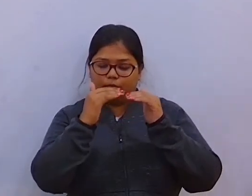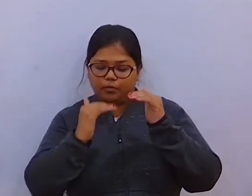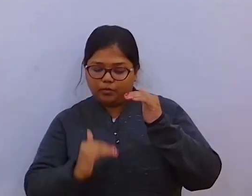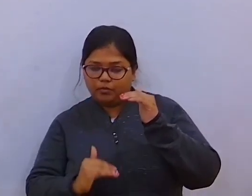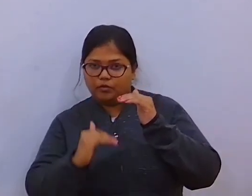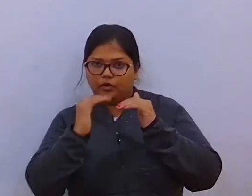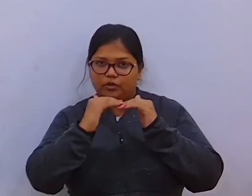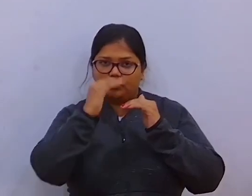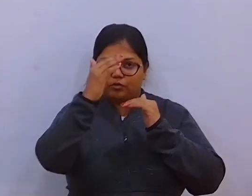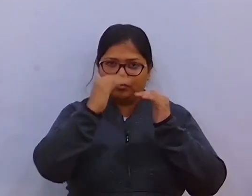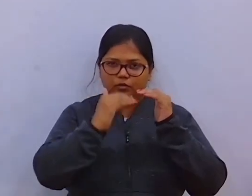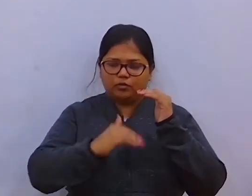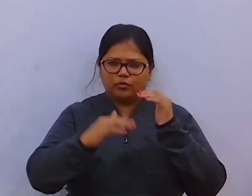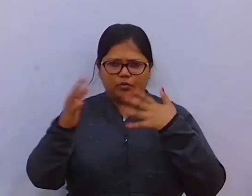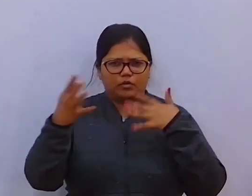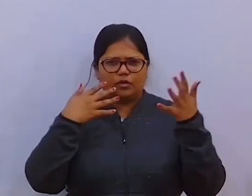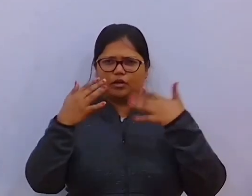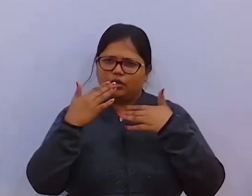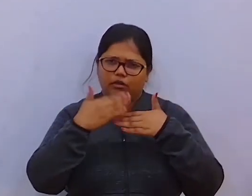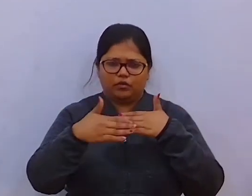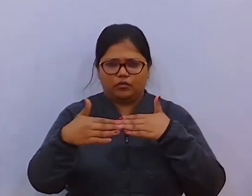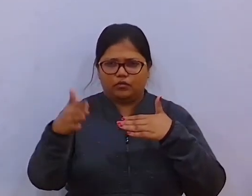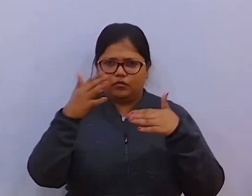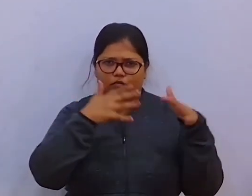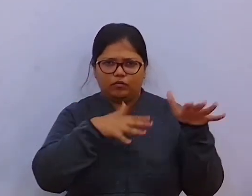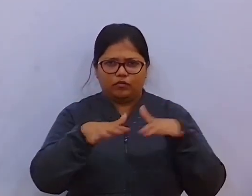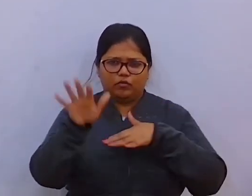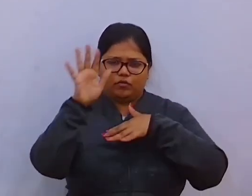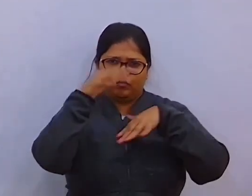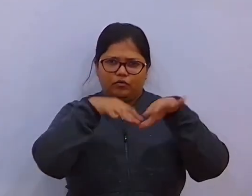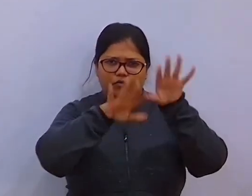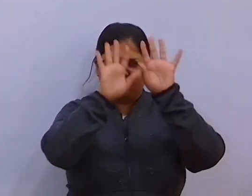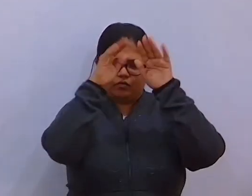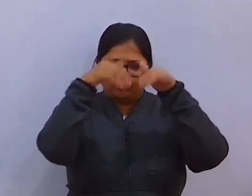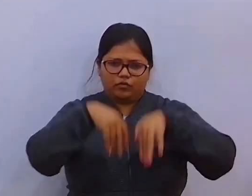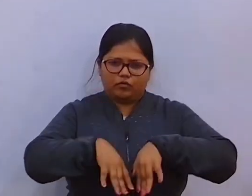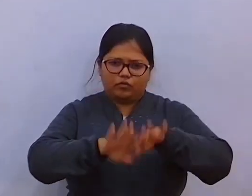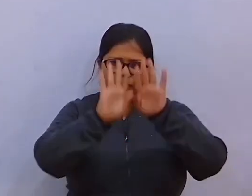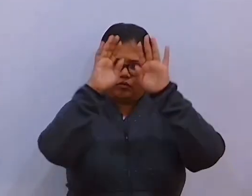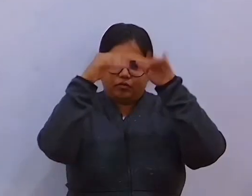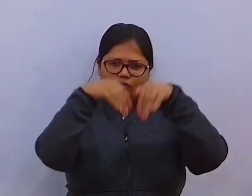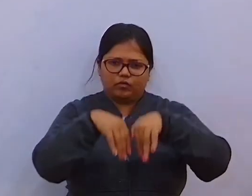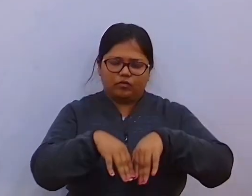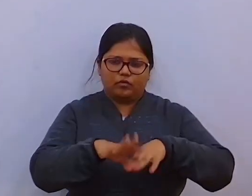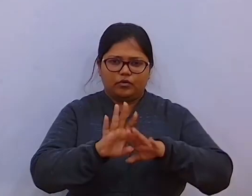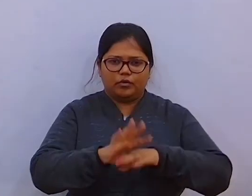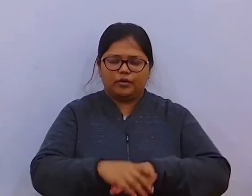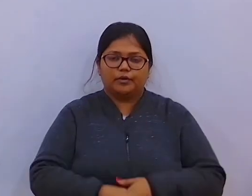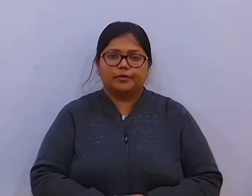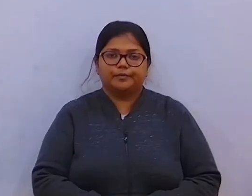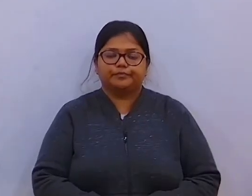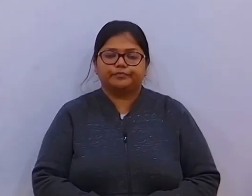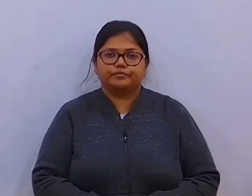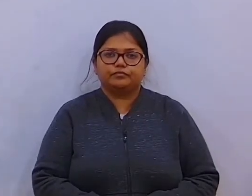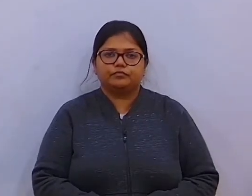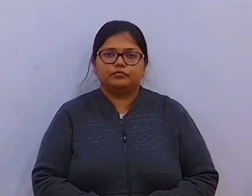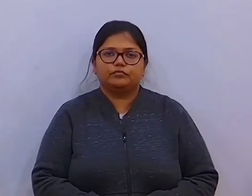रही है, तो अंतः अभिसरण क्षेत्र यहीं पर स्थापित होता है। ठीक, कैसे? विषुवत रेखा के